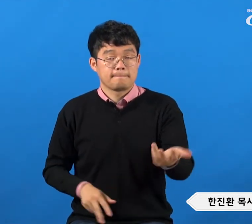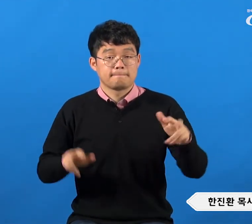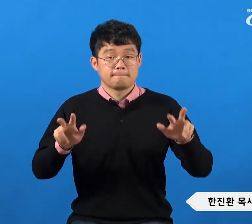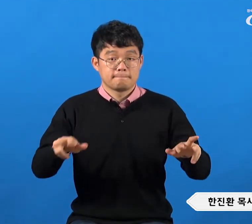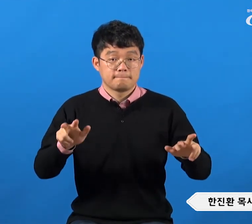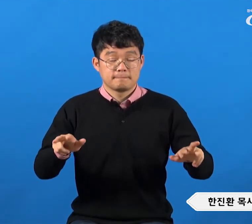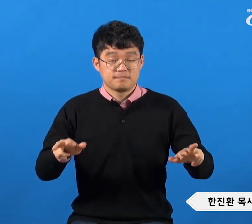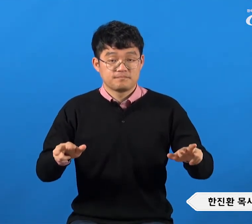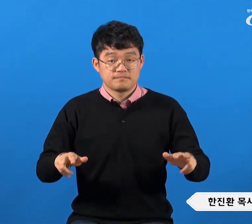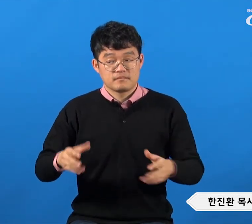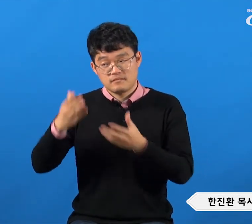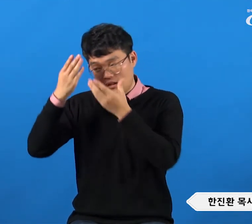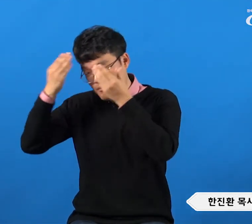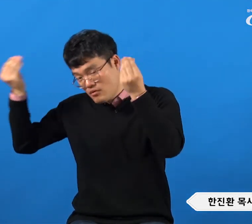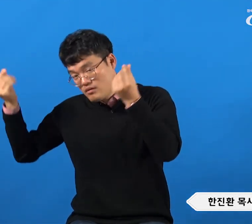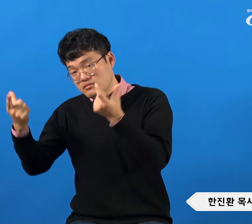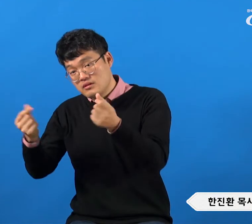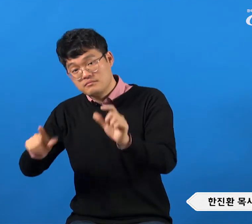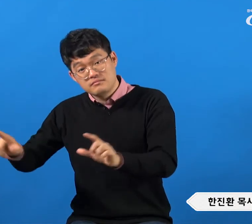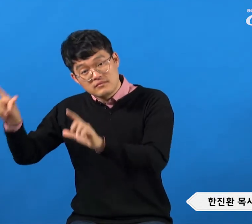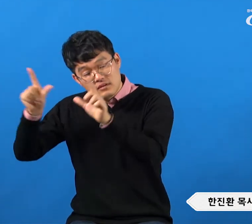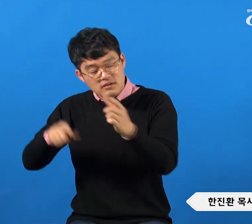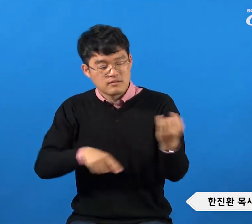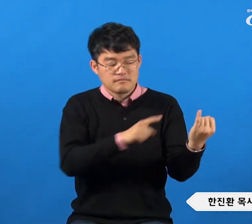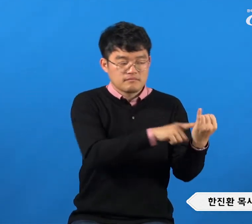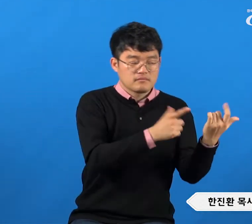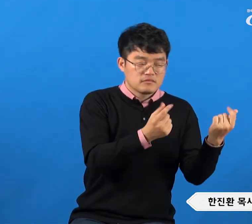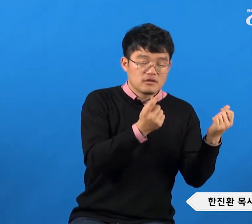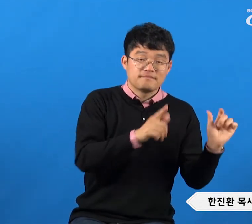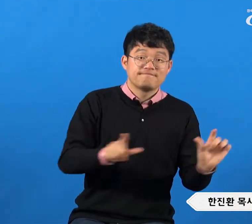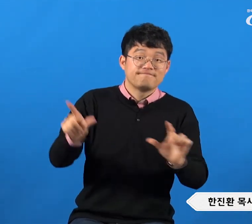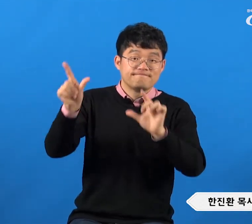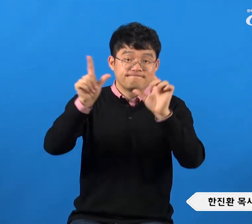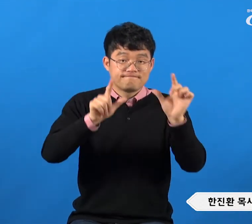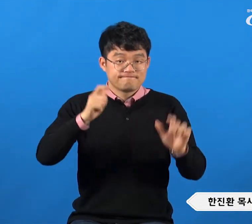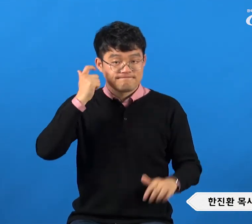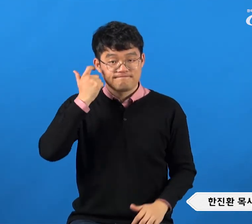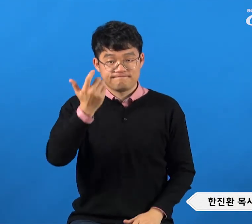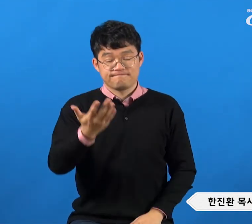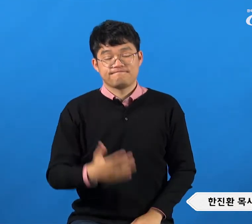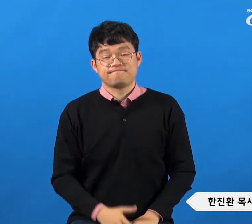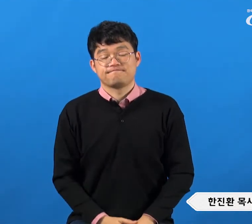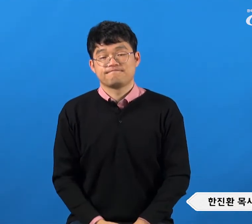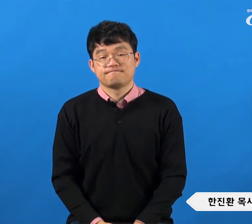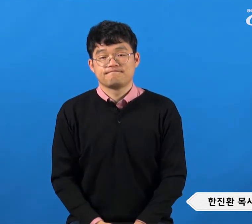여러분, 지금 나폴레옹처럼 살고 있습니까? 헬렌 켈러처럼 살고 있습니까?